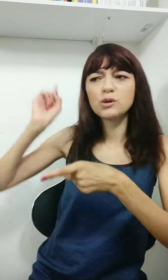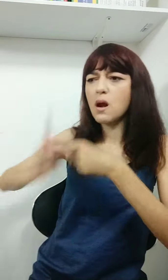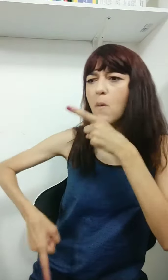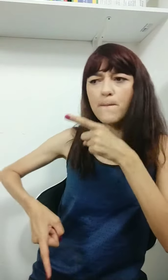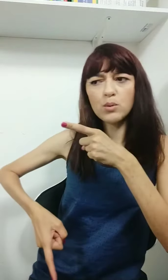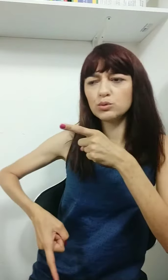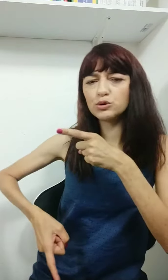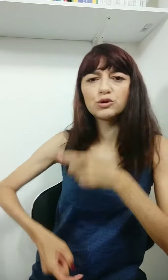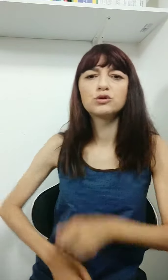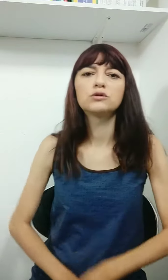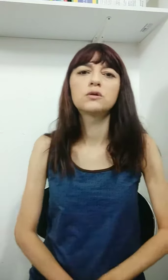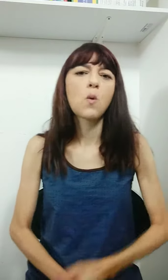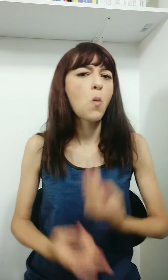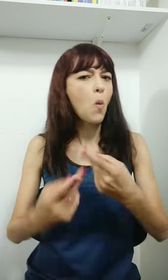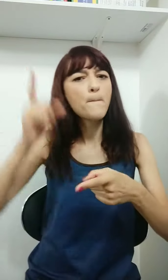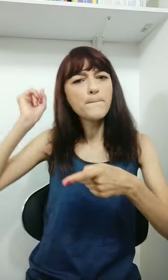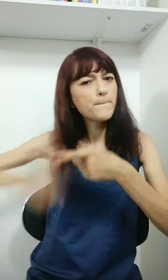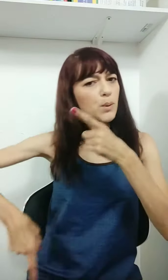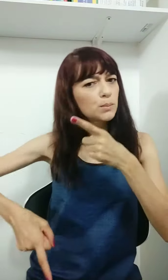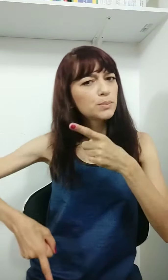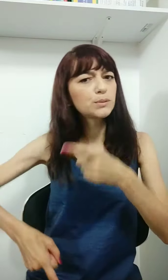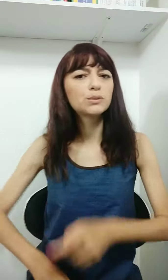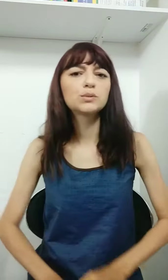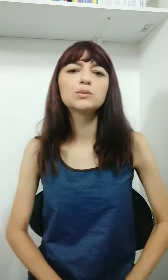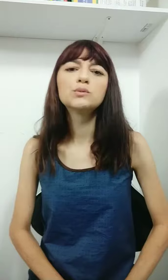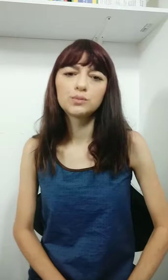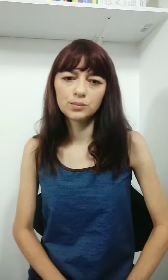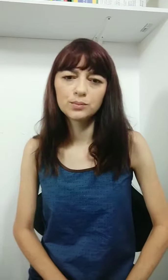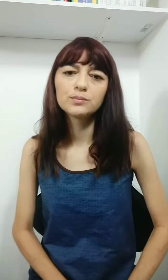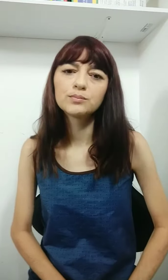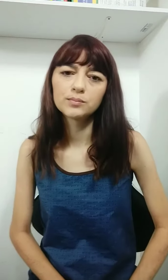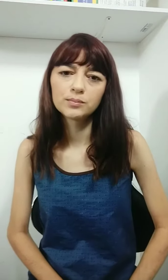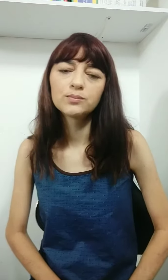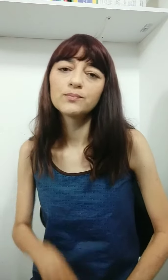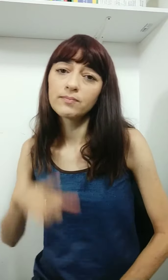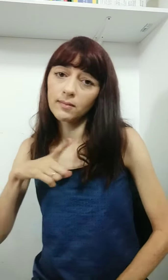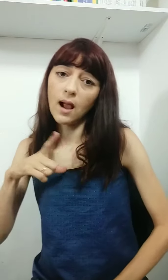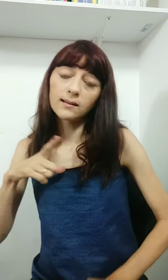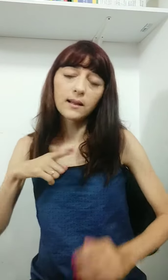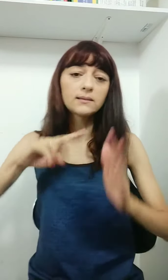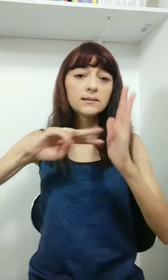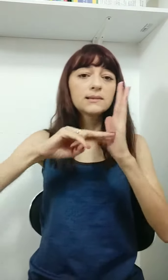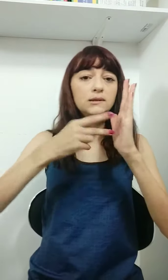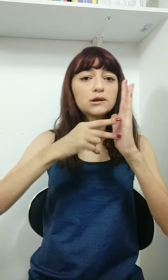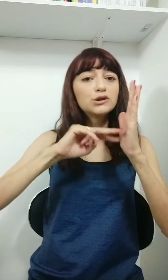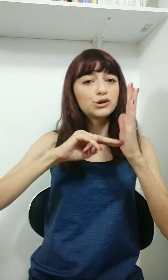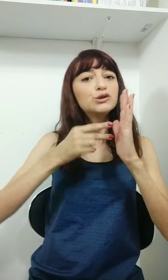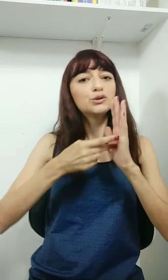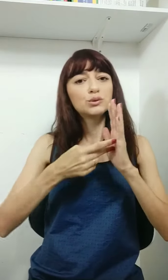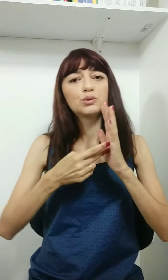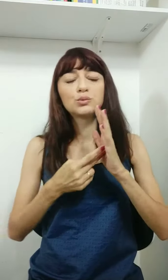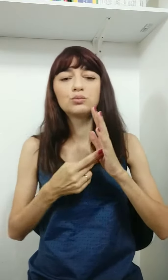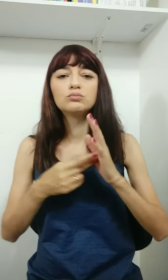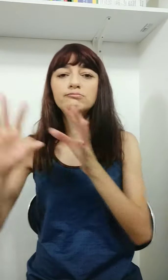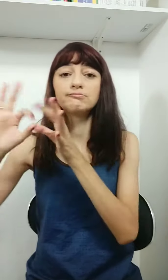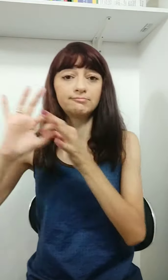não pode, tá? Então pode ser tanto ali no pescoço quanto esse sinal de proibido, tá bom? Tem esses dois contextos que